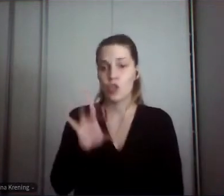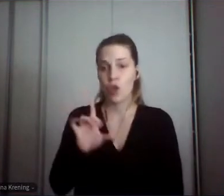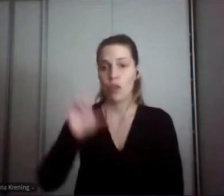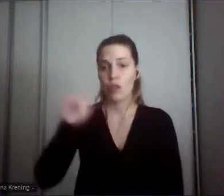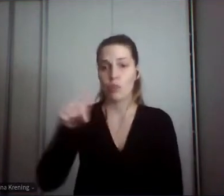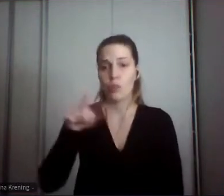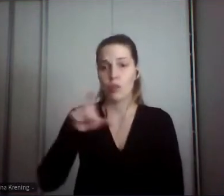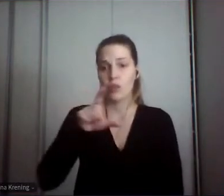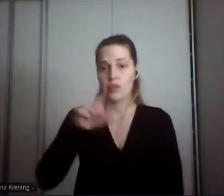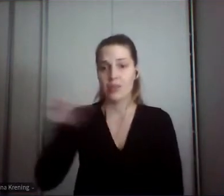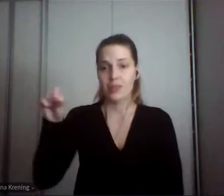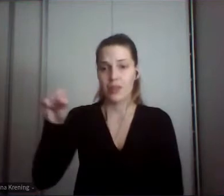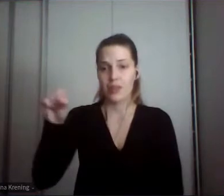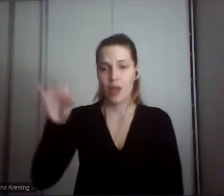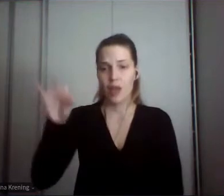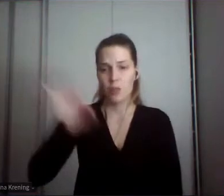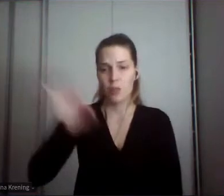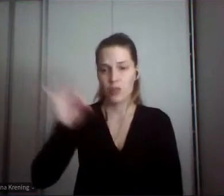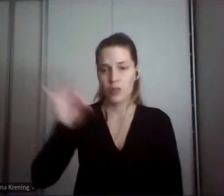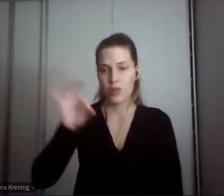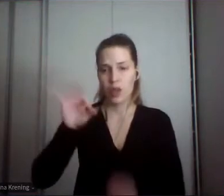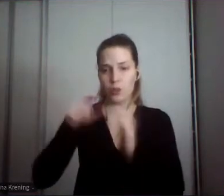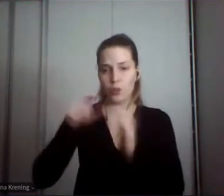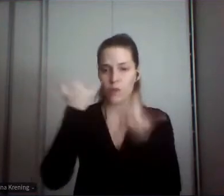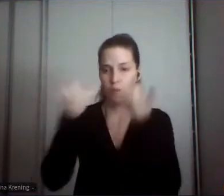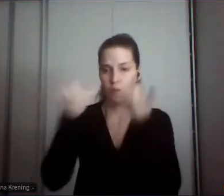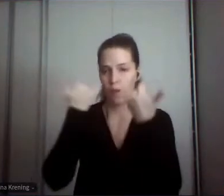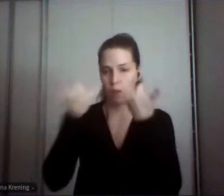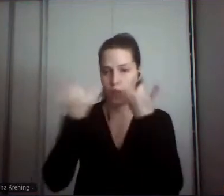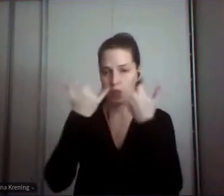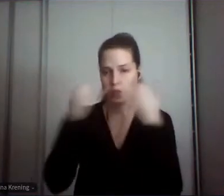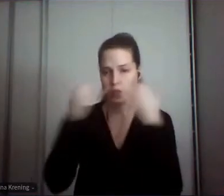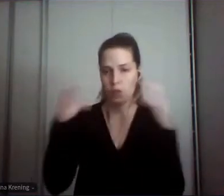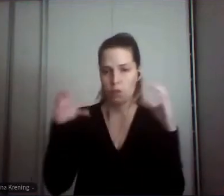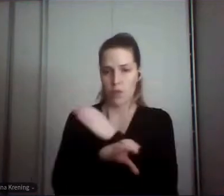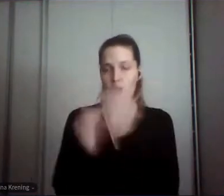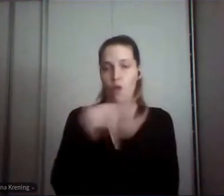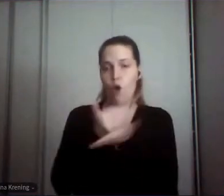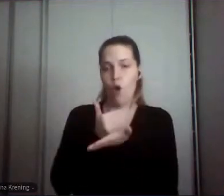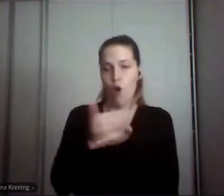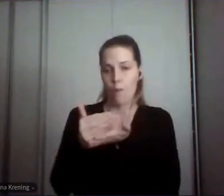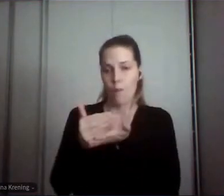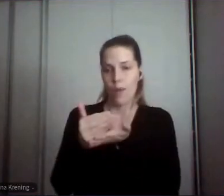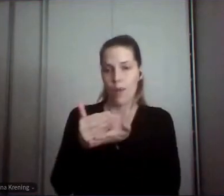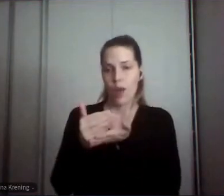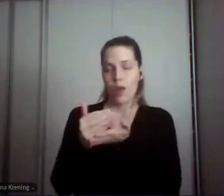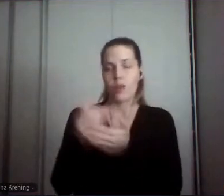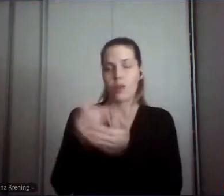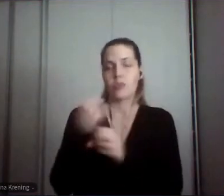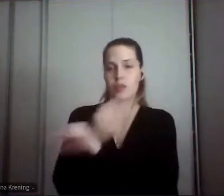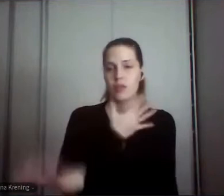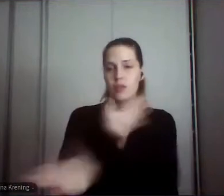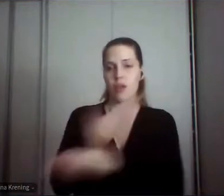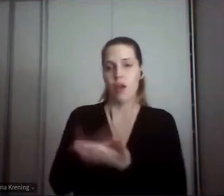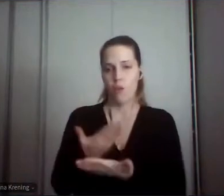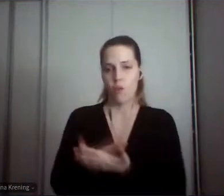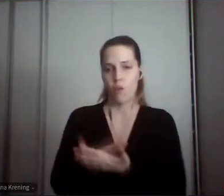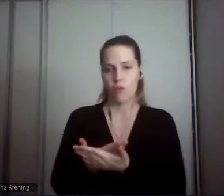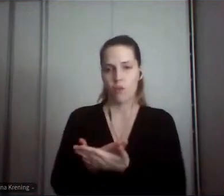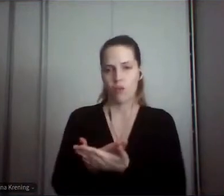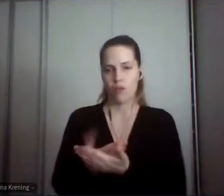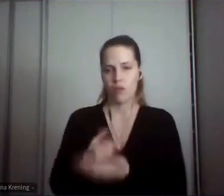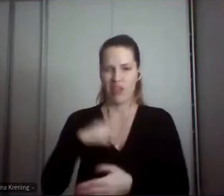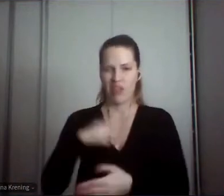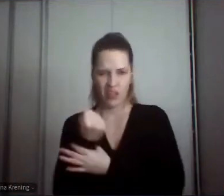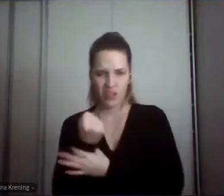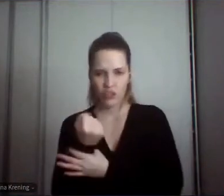do levantamento vai se iniciar a educação à distância. Tem como garantir isso? Tem uma outra